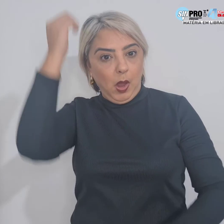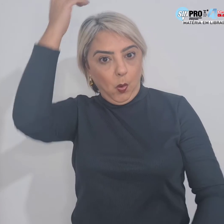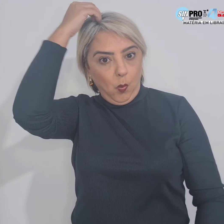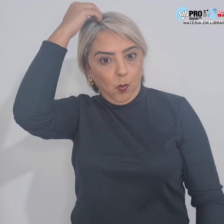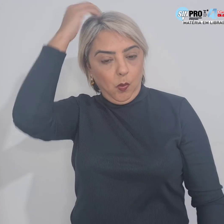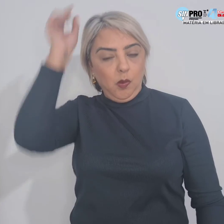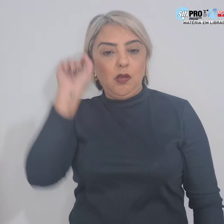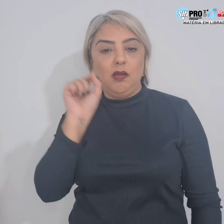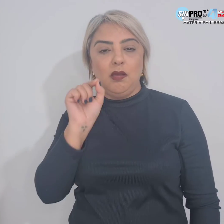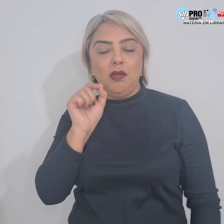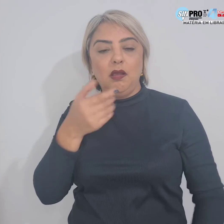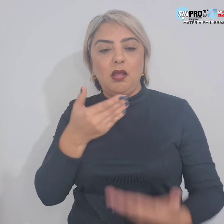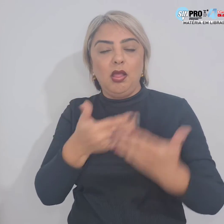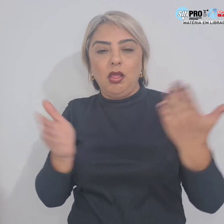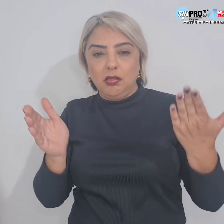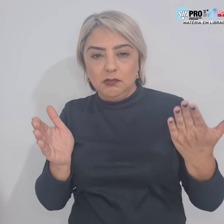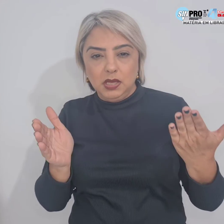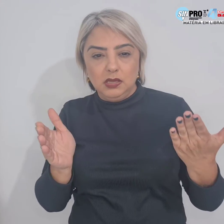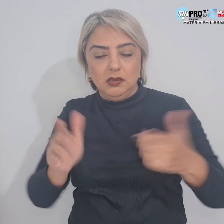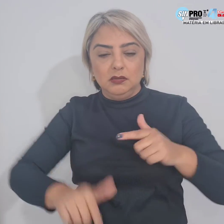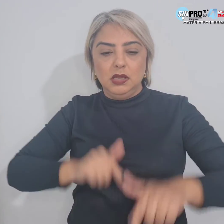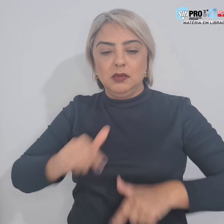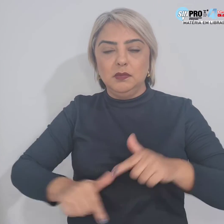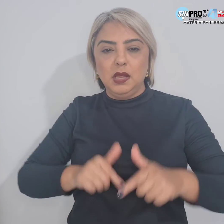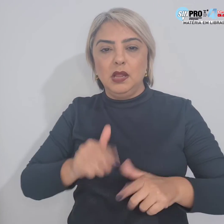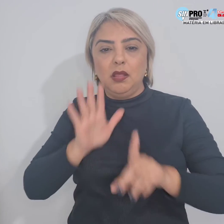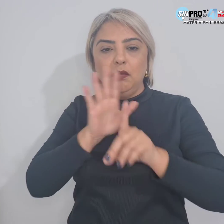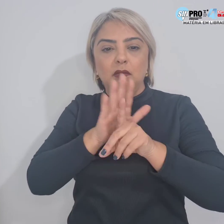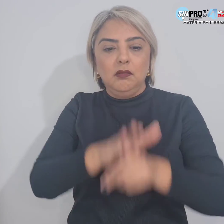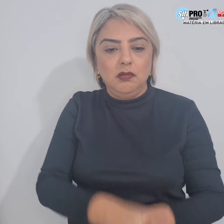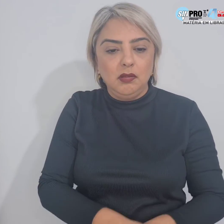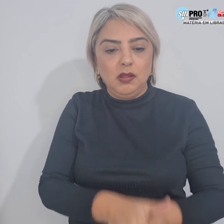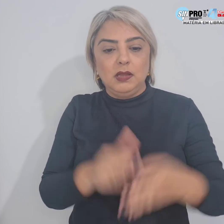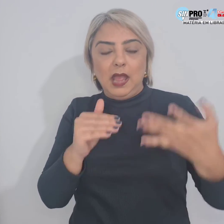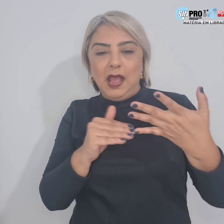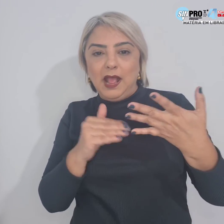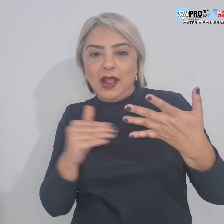culpada, a razão dessa queda brutal é o achatamento da classe média.